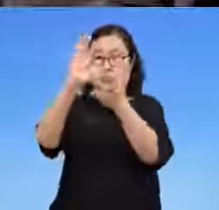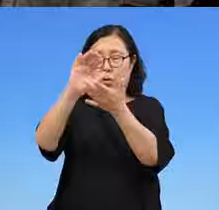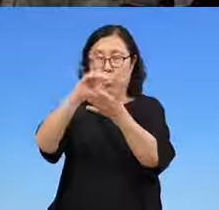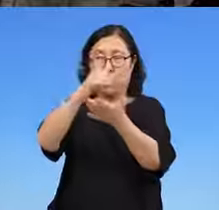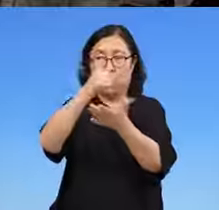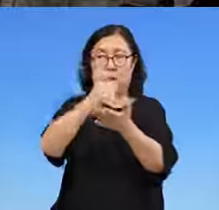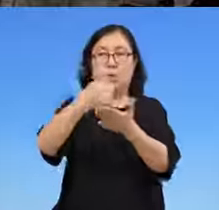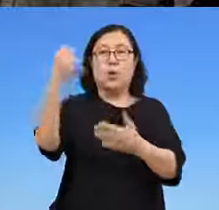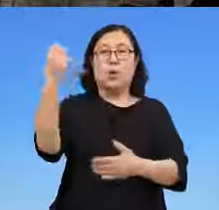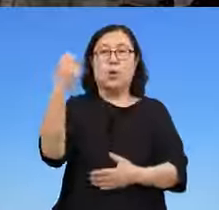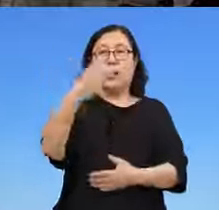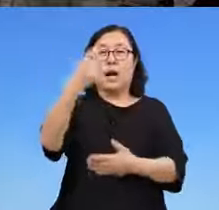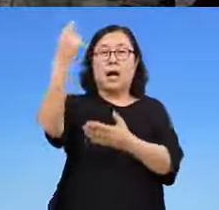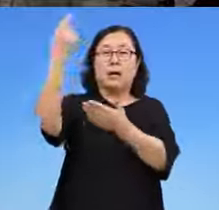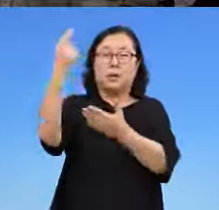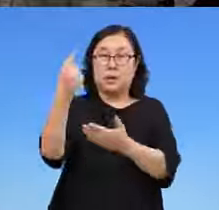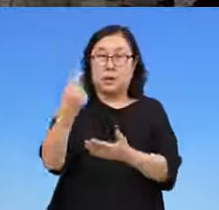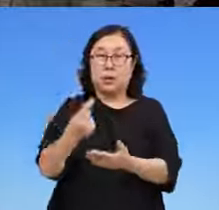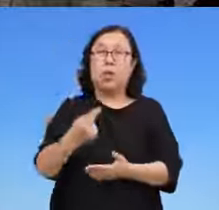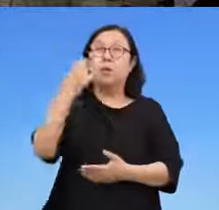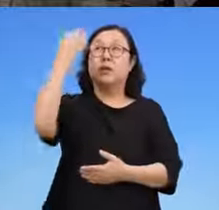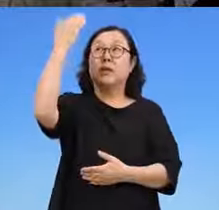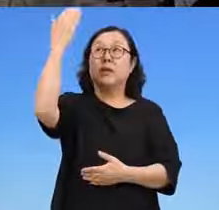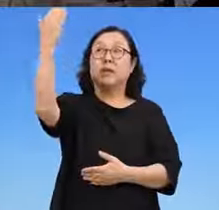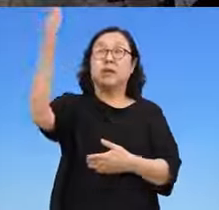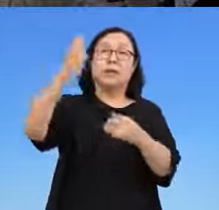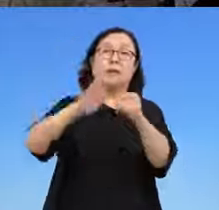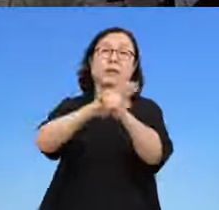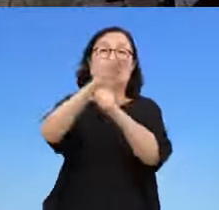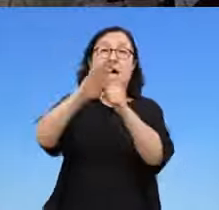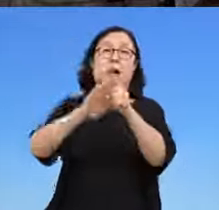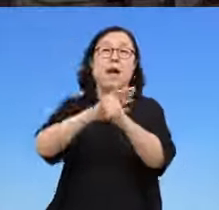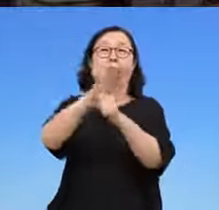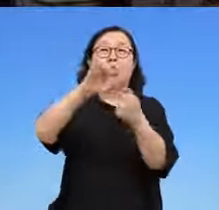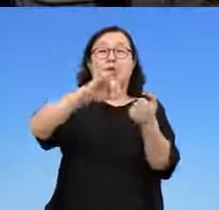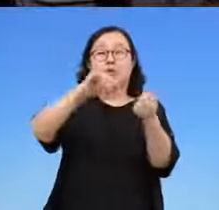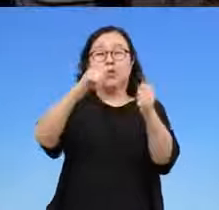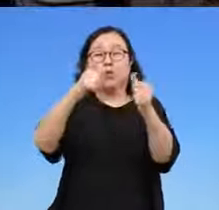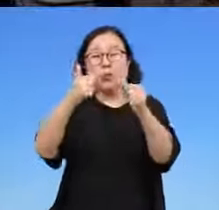예수 그리스도 다시 오실 그 사랑,